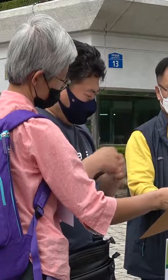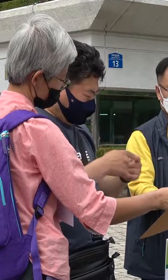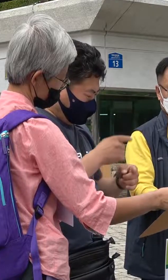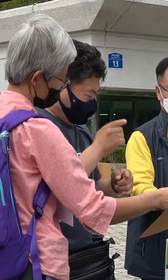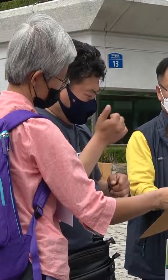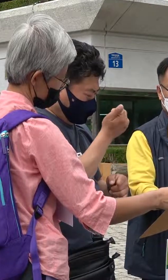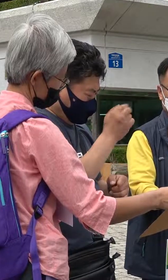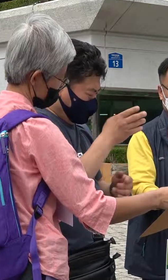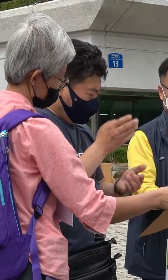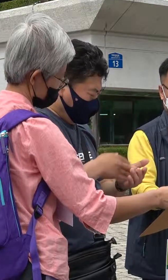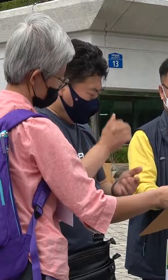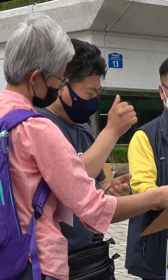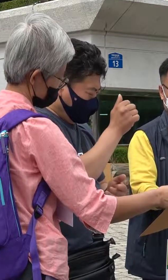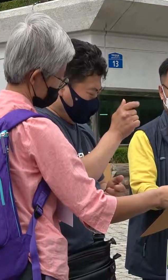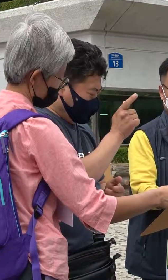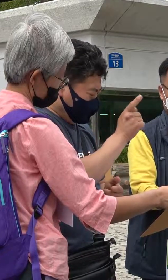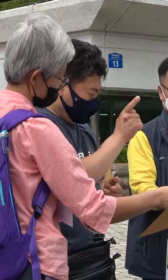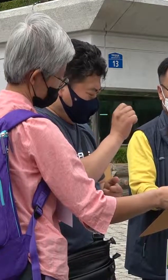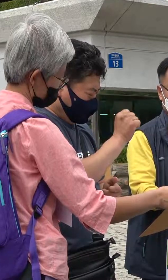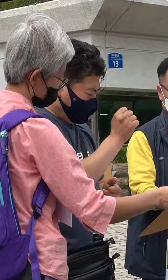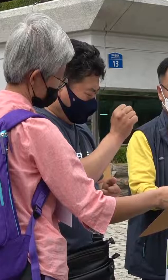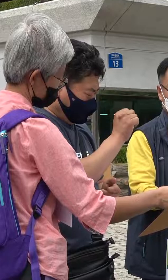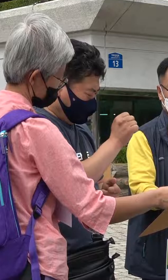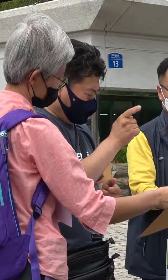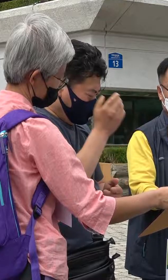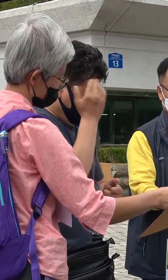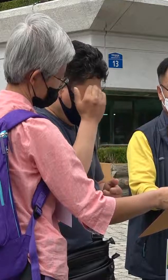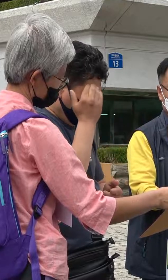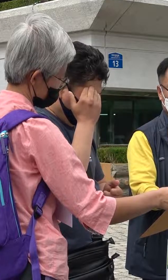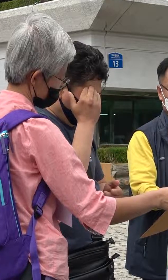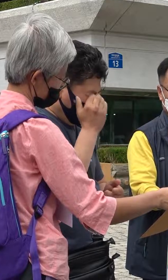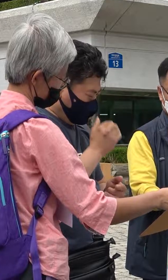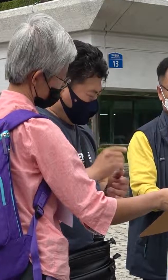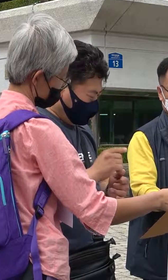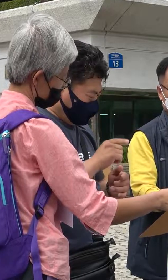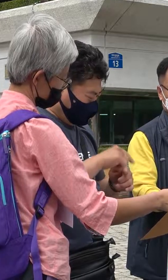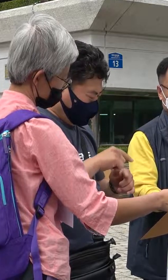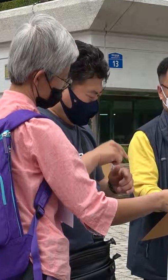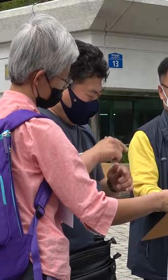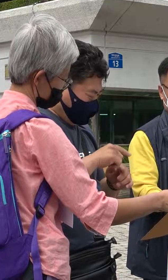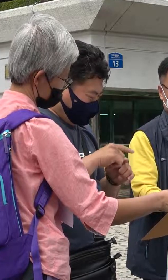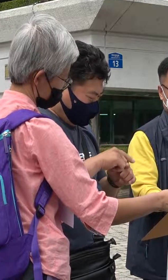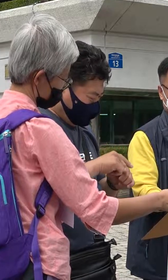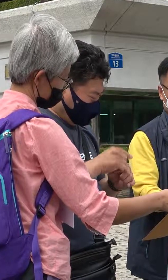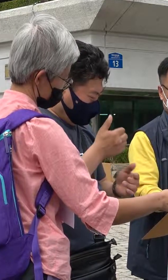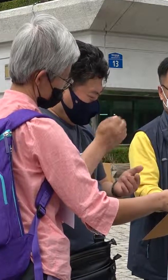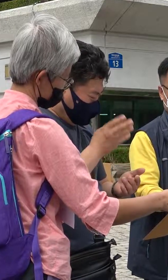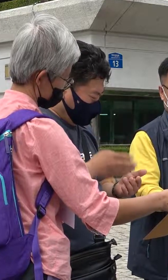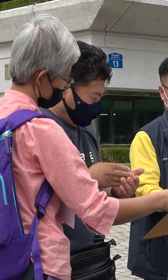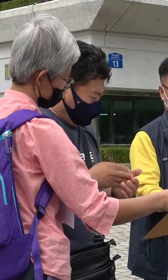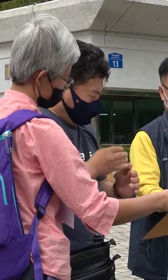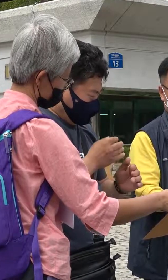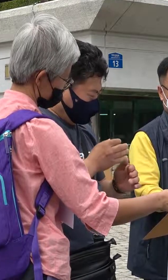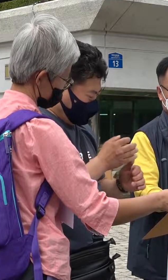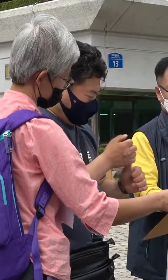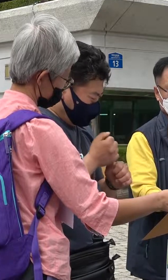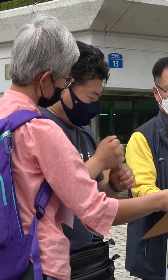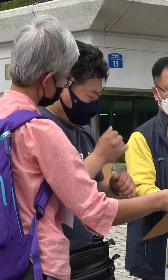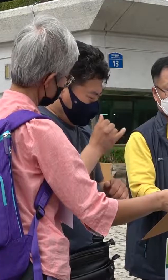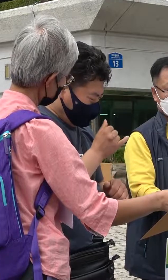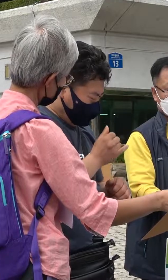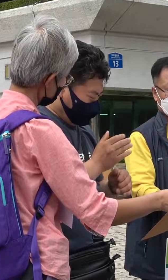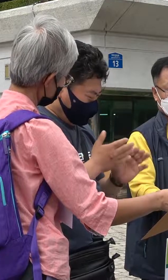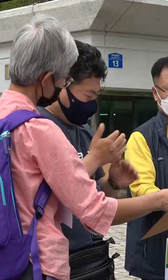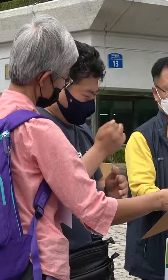프로그램이 여전히 많지 않기 때문입니다. 저는 KBS가 한국에서 가장 영향력이 있는 방송이라고